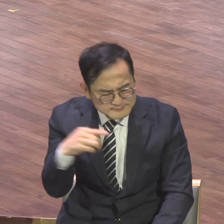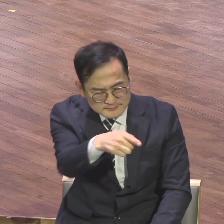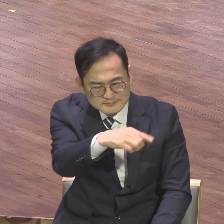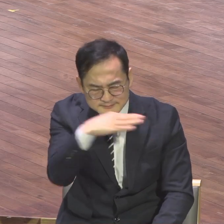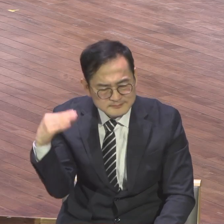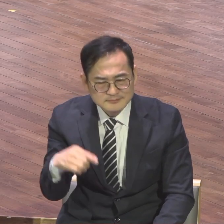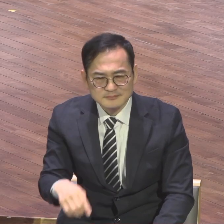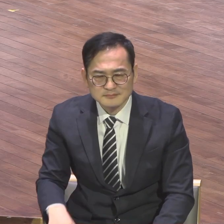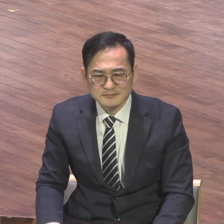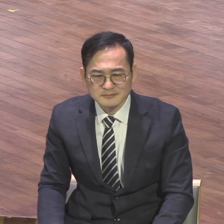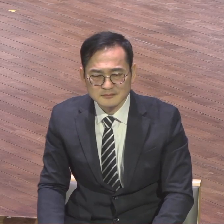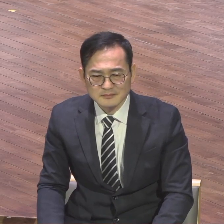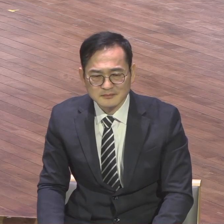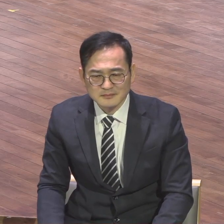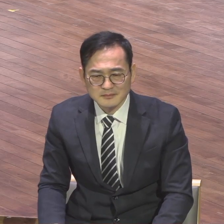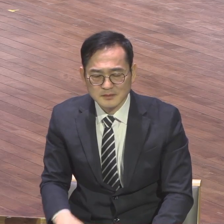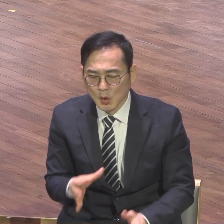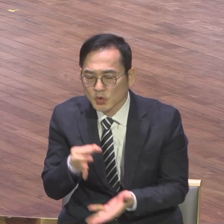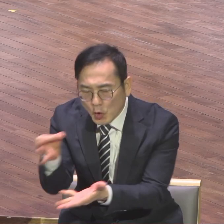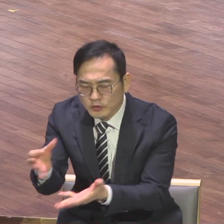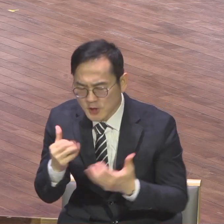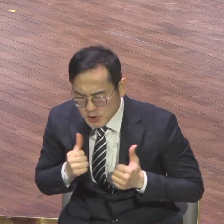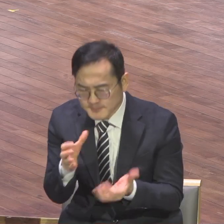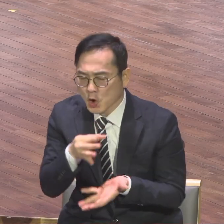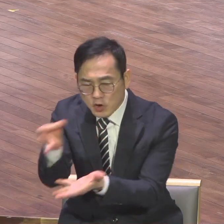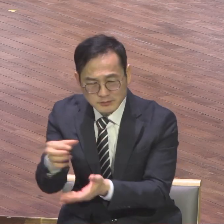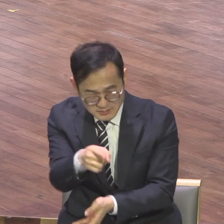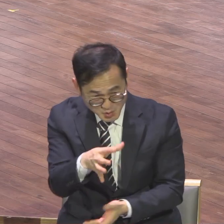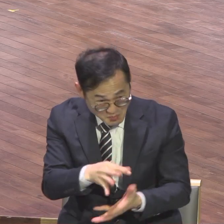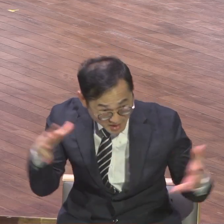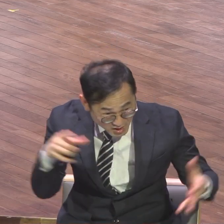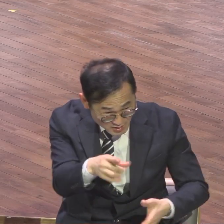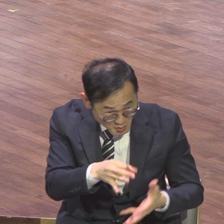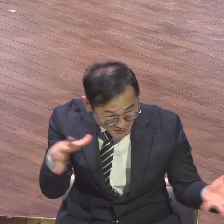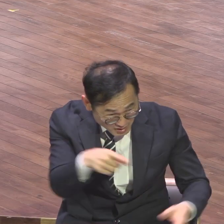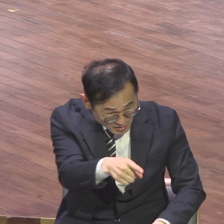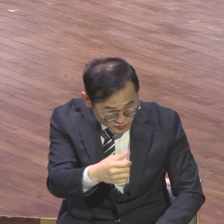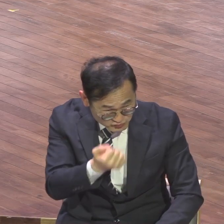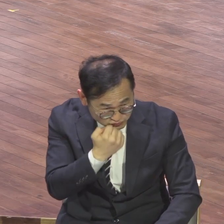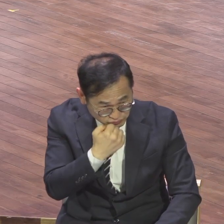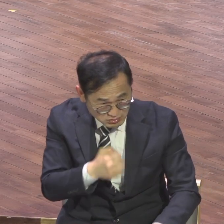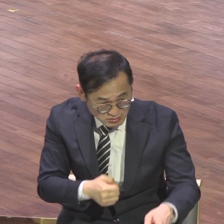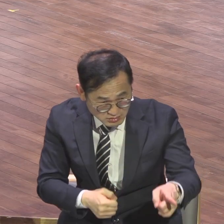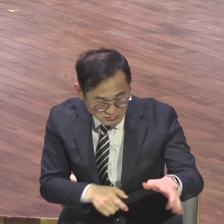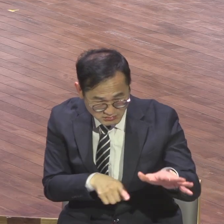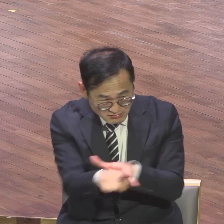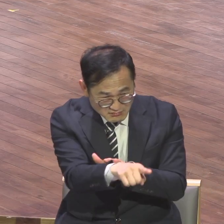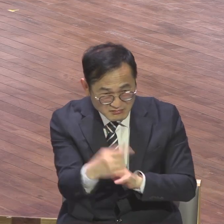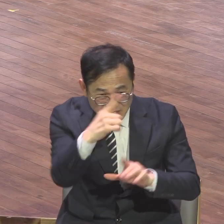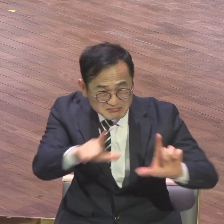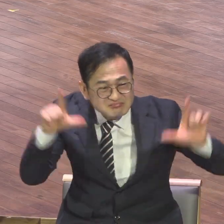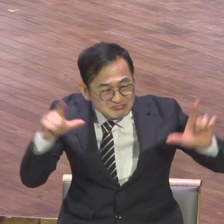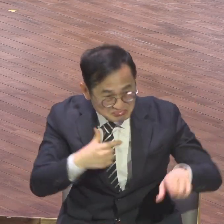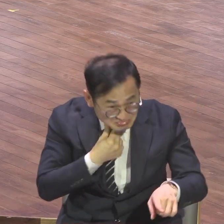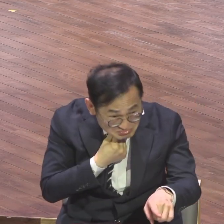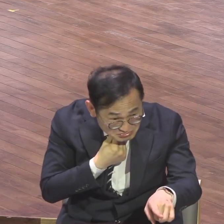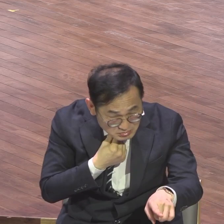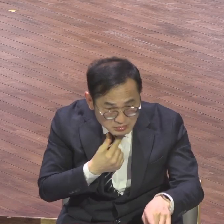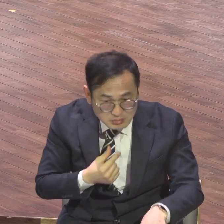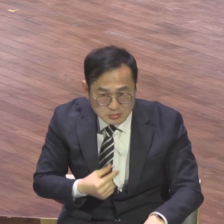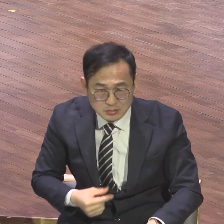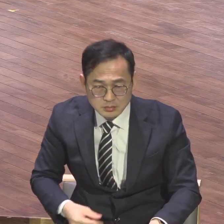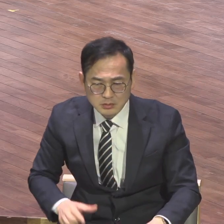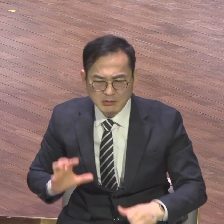헌신하라 그러면 너 돈 얼마나 많아? 왜 그렇게 생색내? 그게